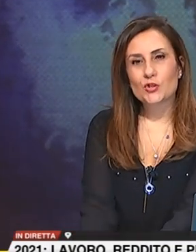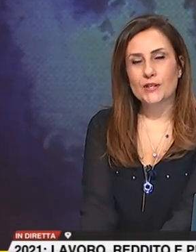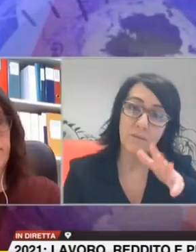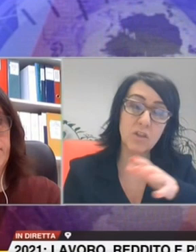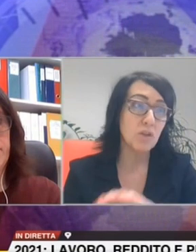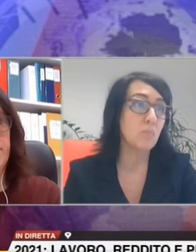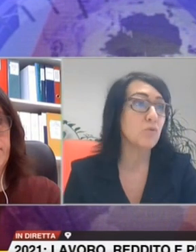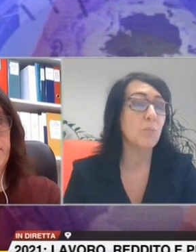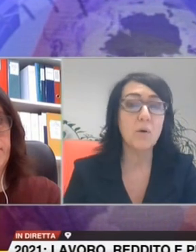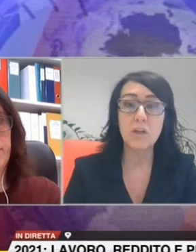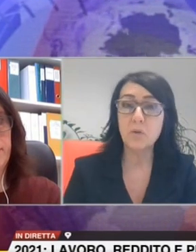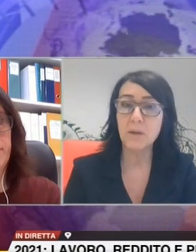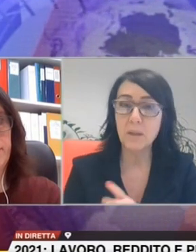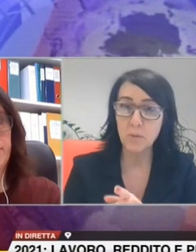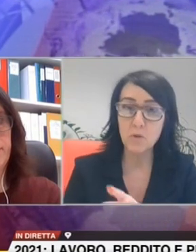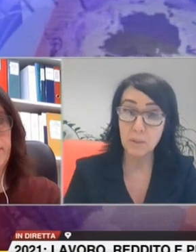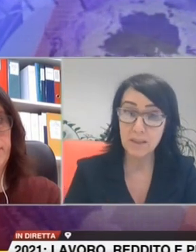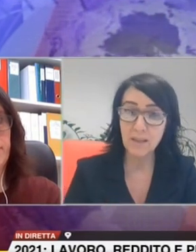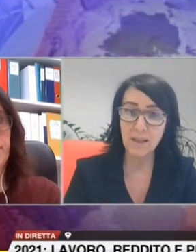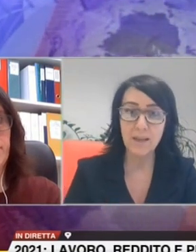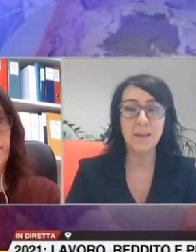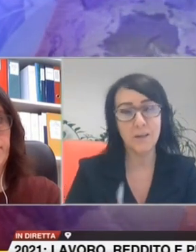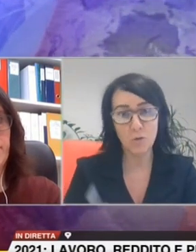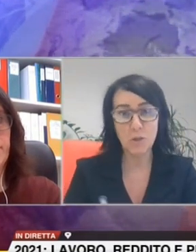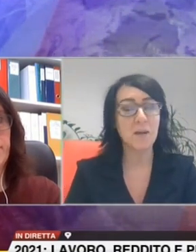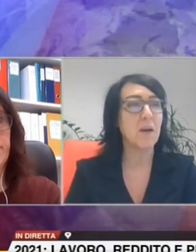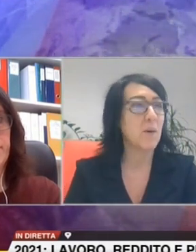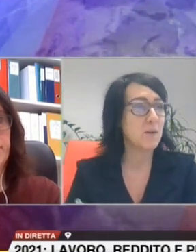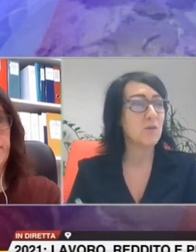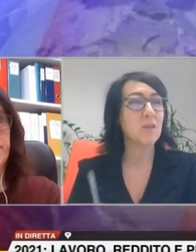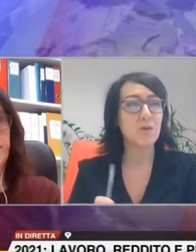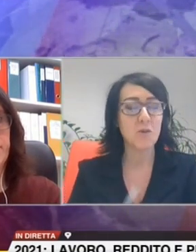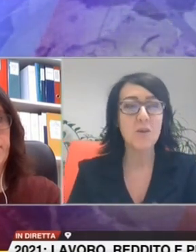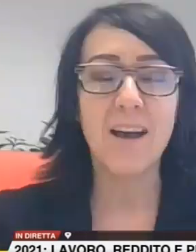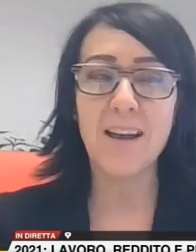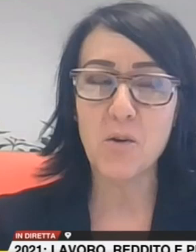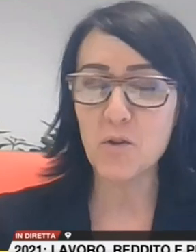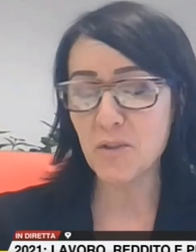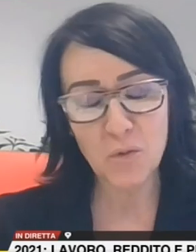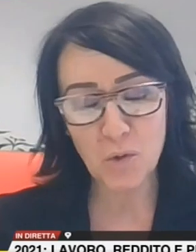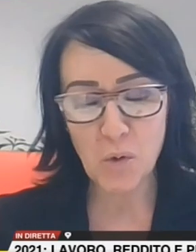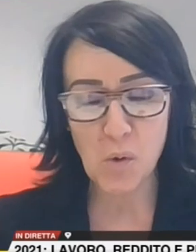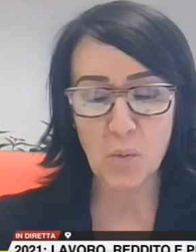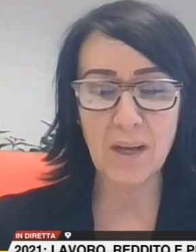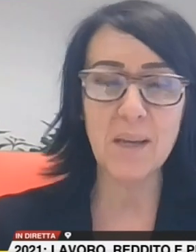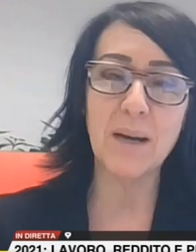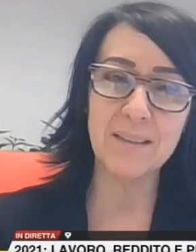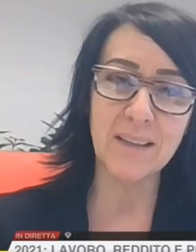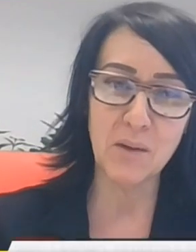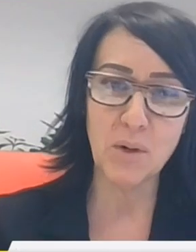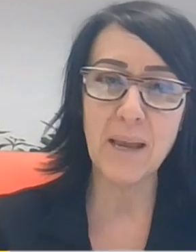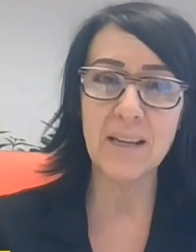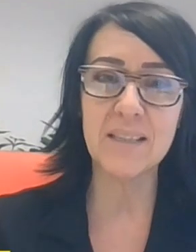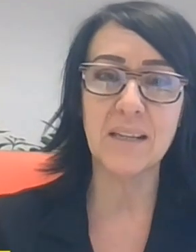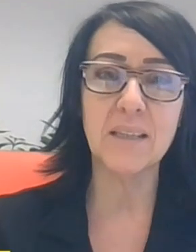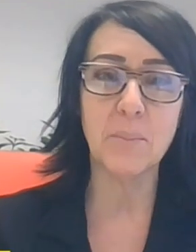quello che, sì, ti stava dicendo Paolino, perché, sì, proprio stamattina, lo dico anche a Paolino stesso, ho ricevuto una chiamata e